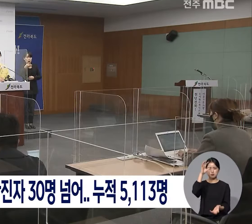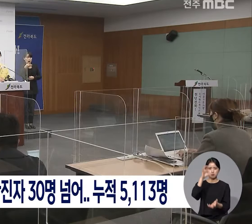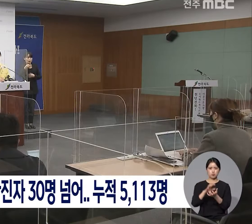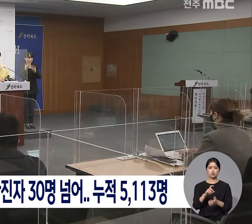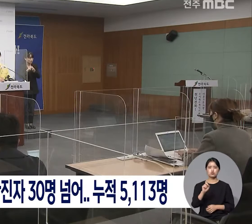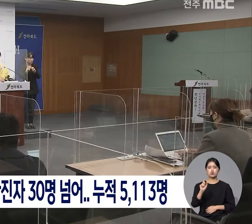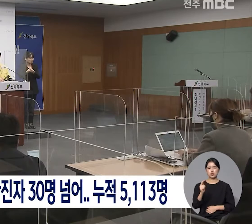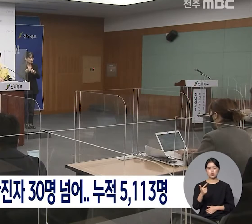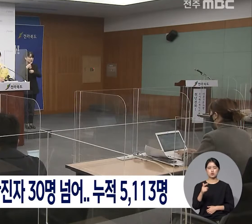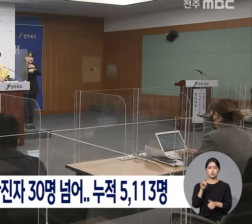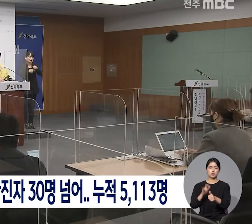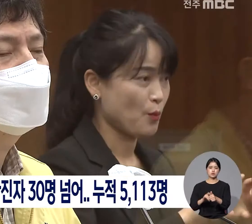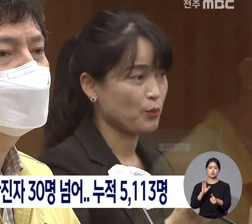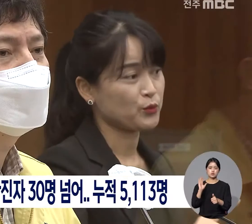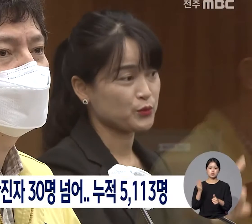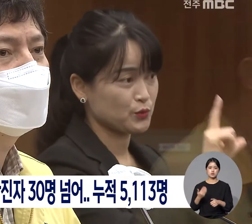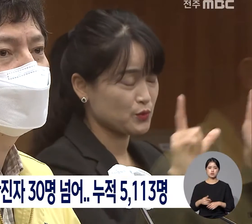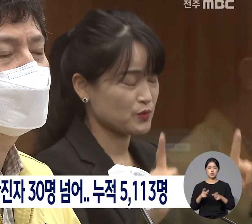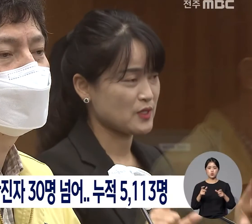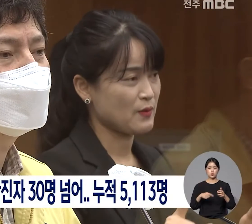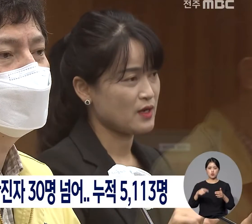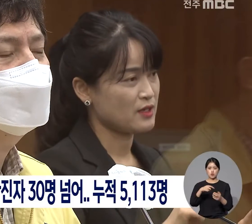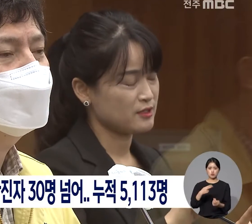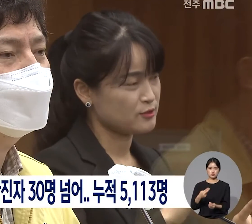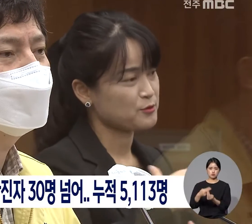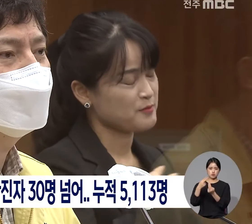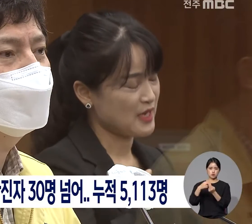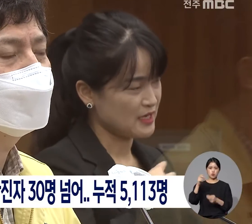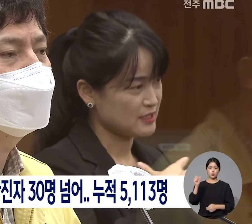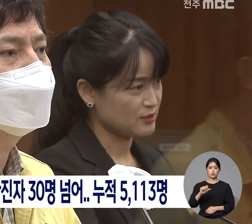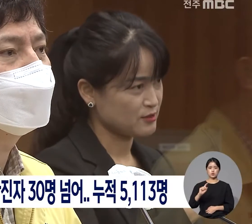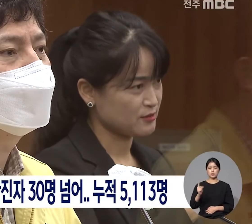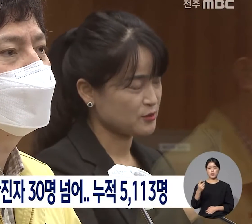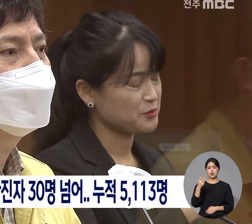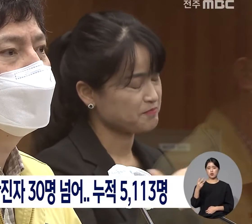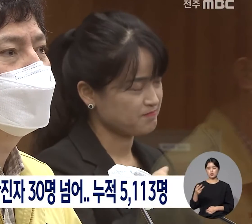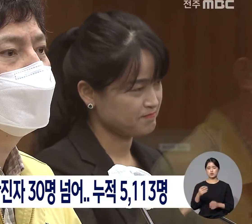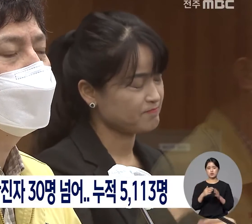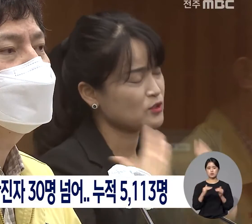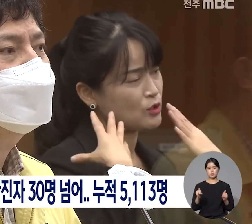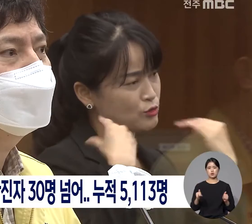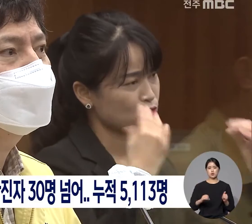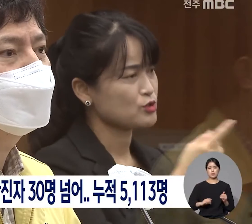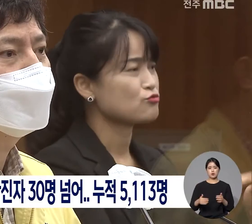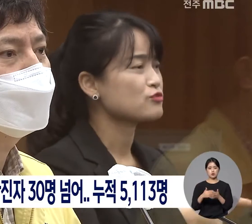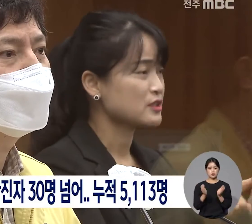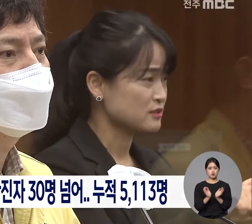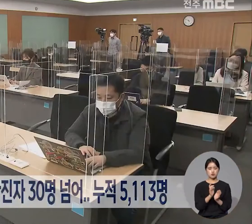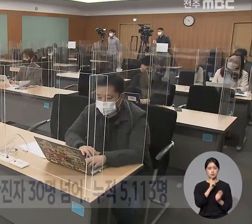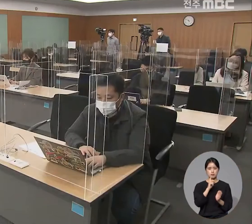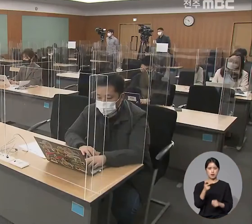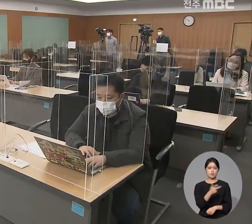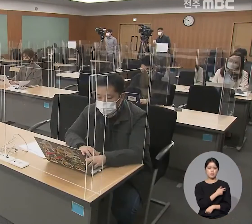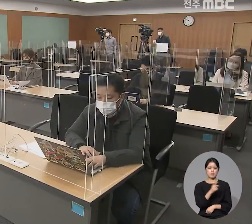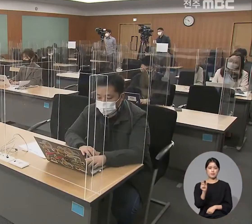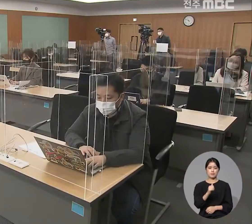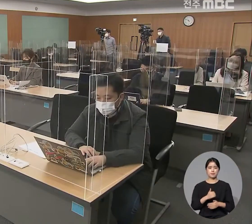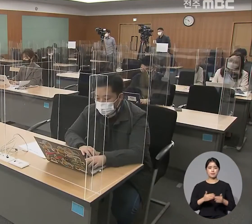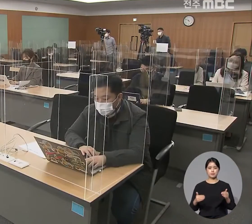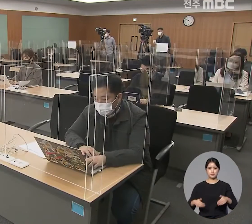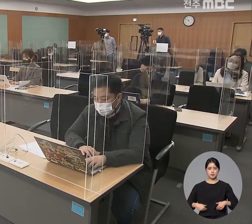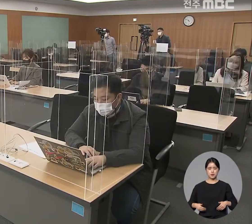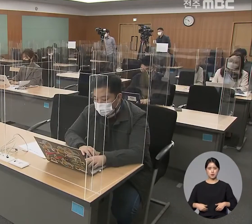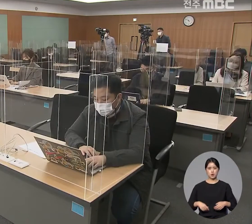16명이 확인되었습니다 돈의 누적 확진 자는 5100 13명으로 방역당국은 백신접종을 서두르고 방역